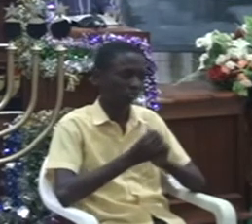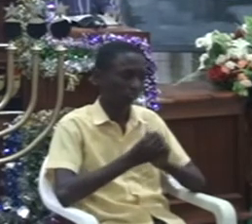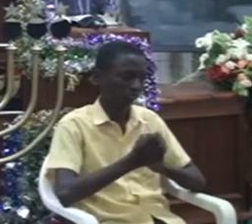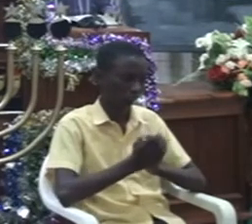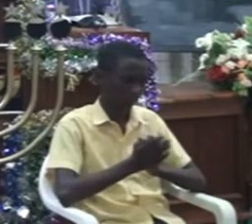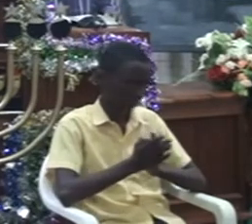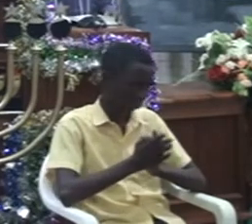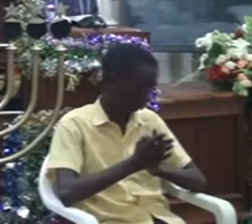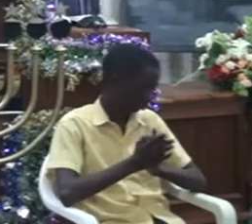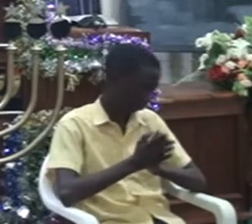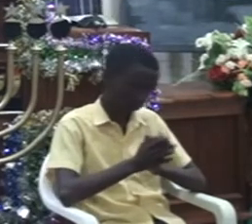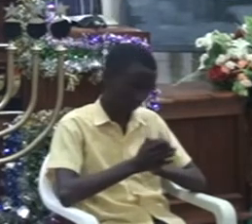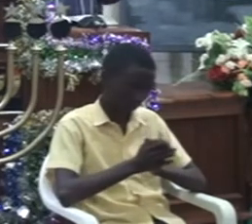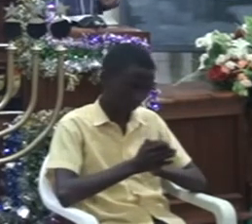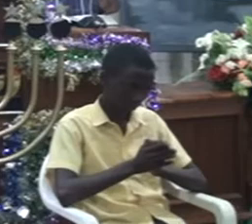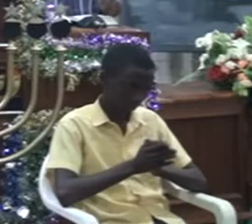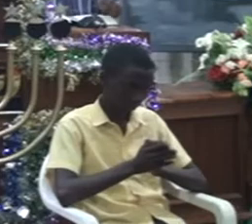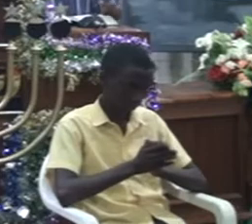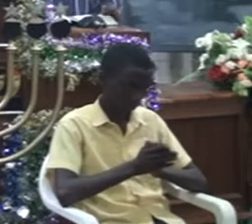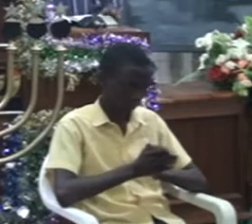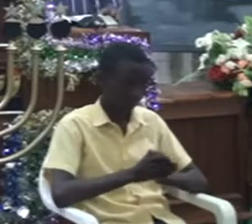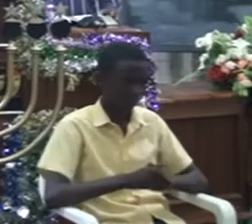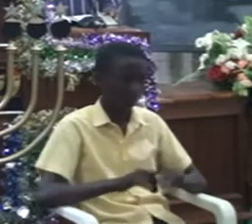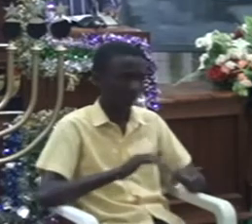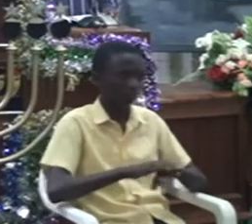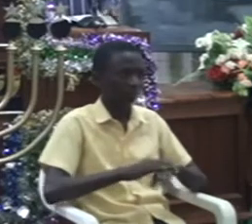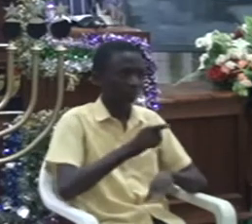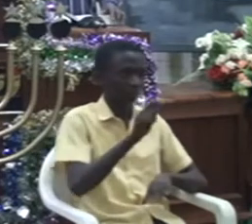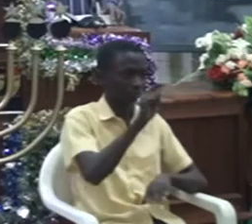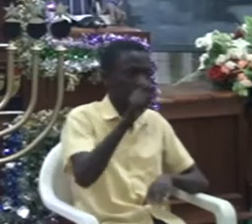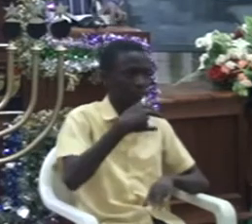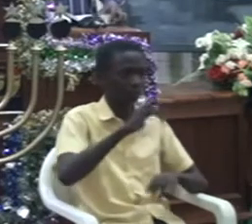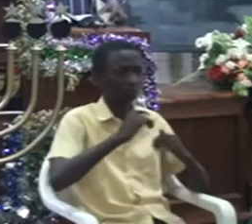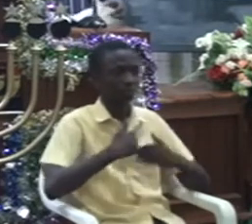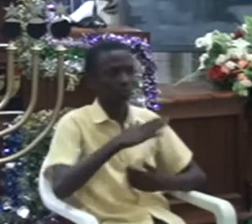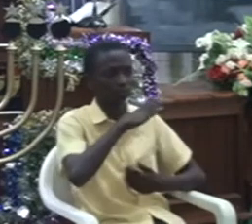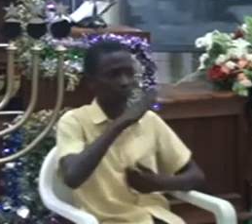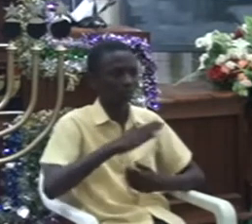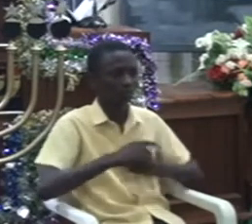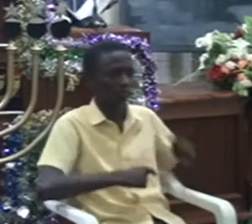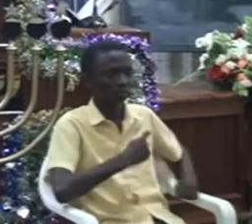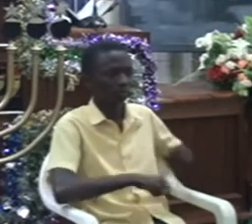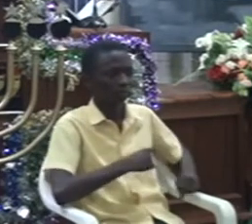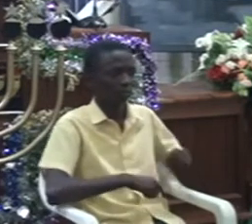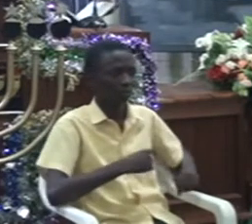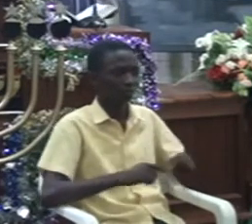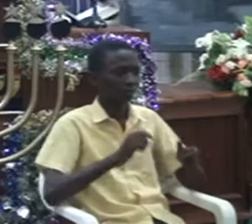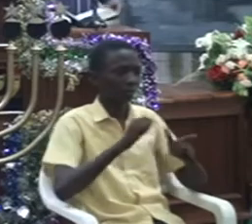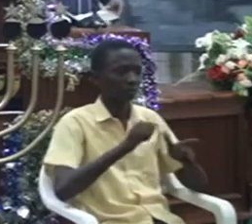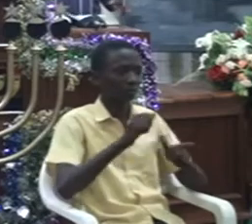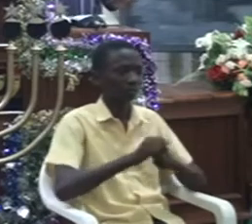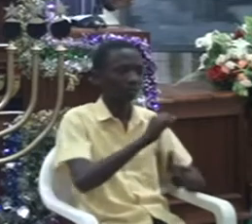wataendelea kuishi batabakia na uhai. Au moins sur ce point, il y a pas de discussion que ça soit blanc, noir, prince, roi, président,